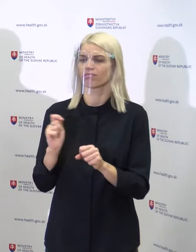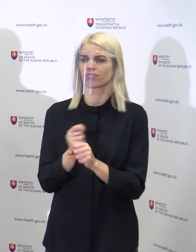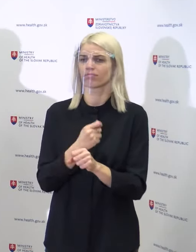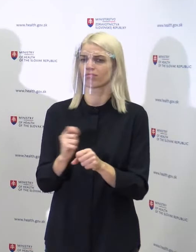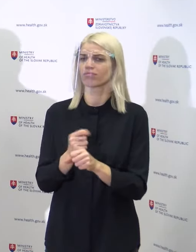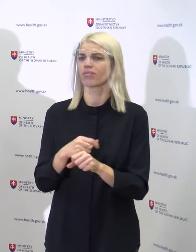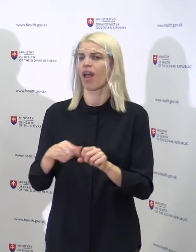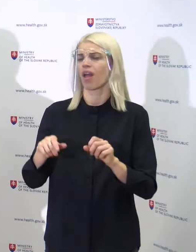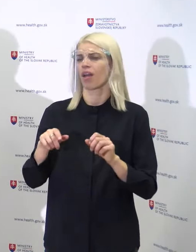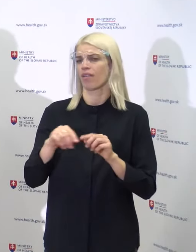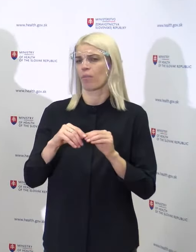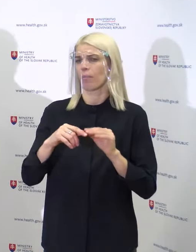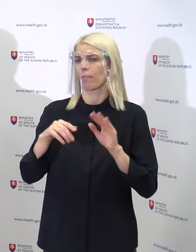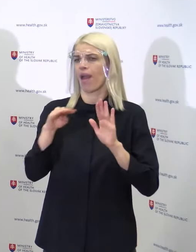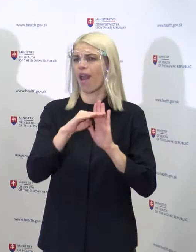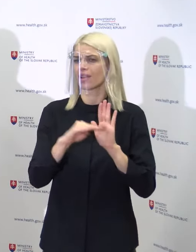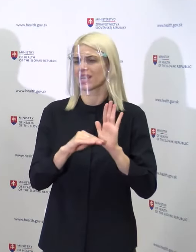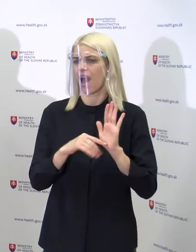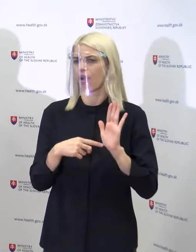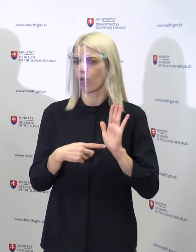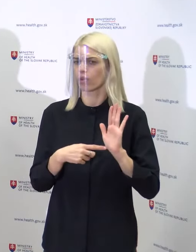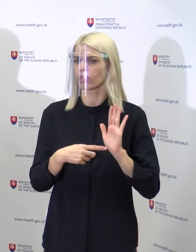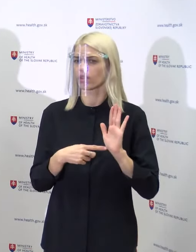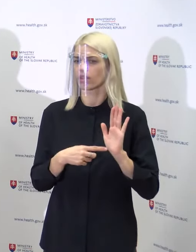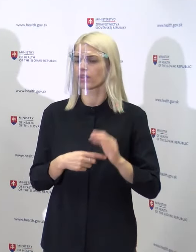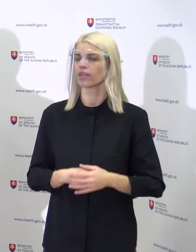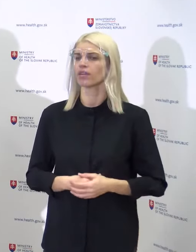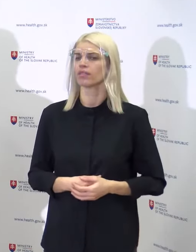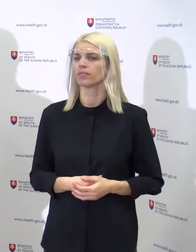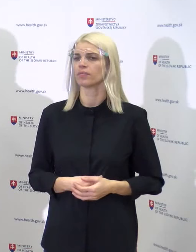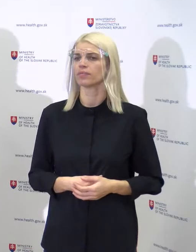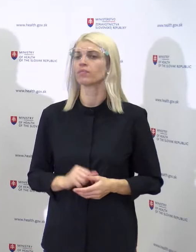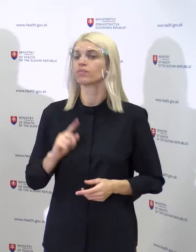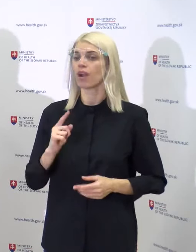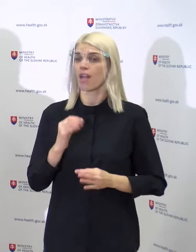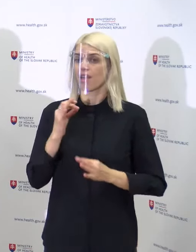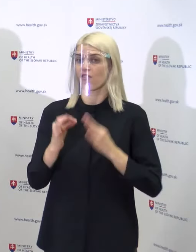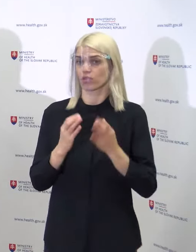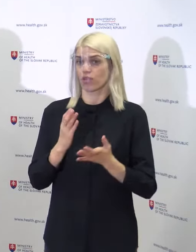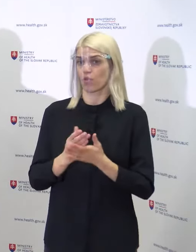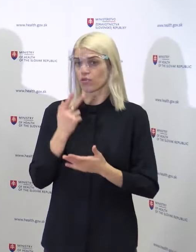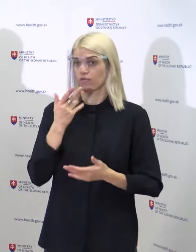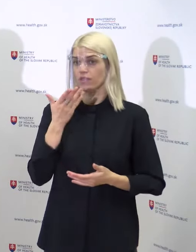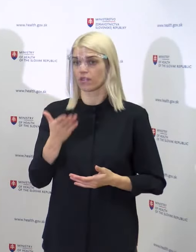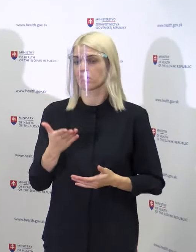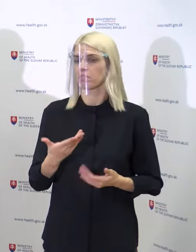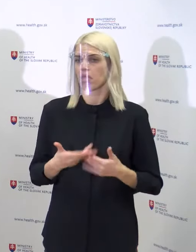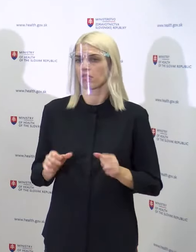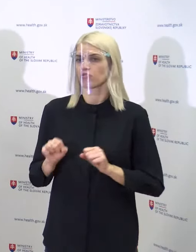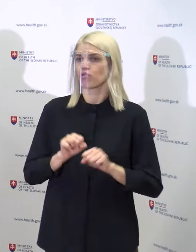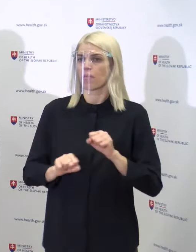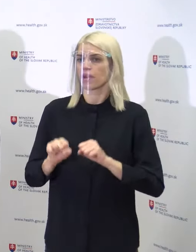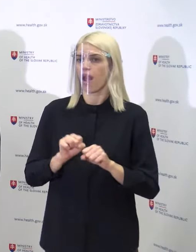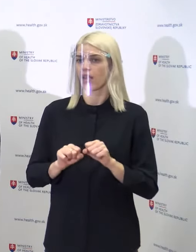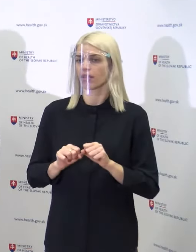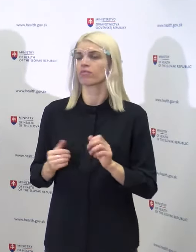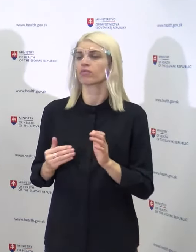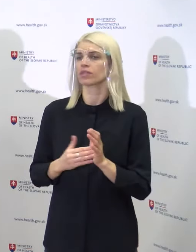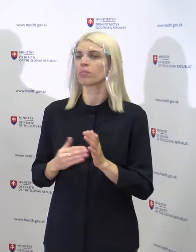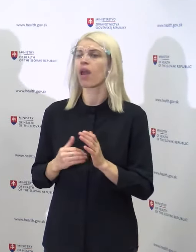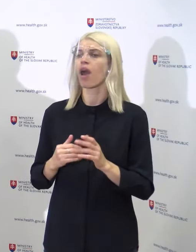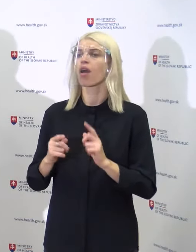systém legislatívny, ale v podstate z informácií, ktoré už máte aj vy, nič tomu nebráni. Treba sa dohodnúť